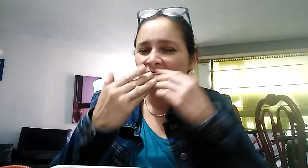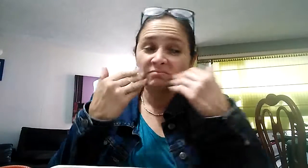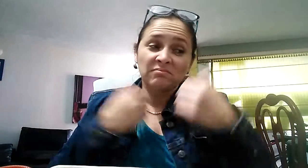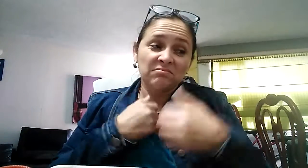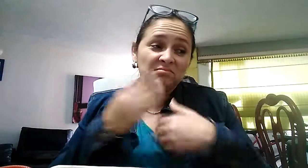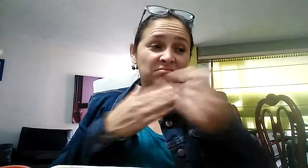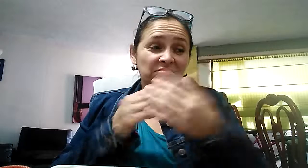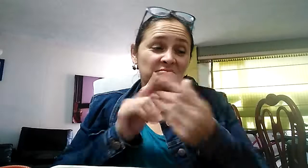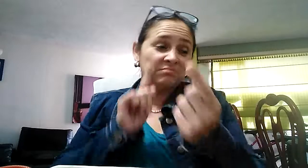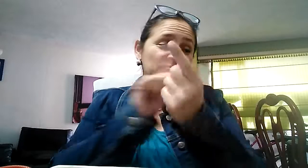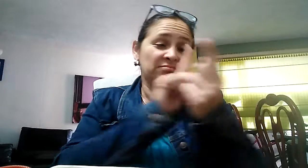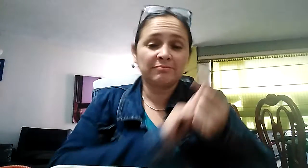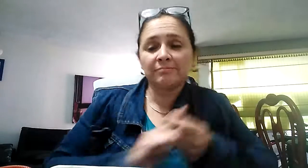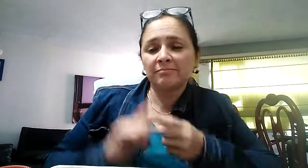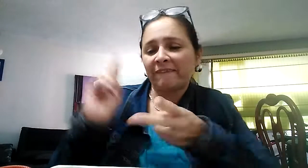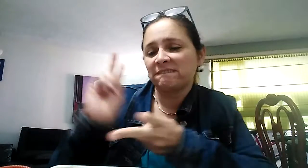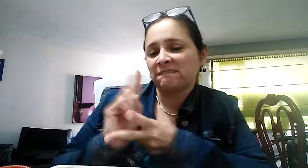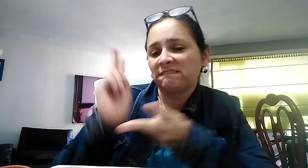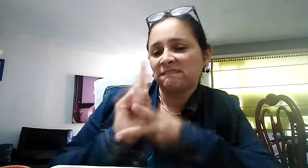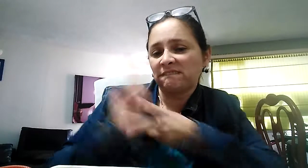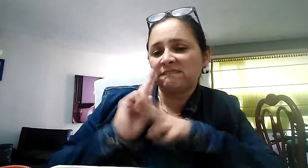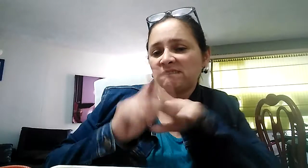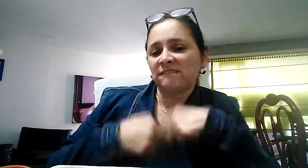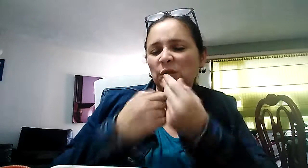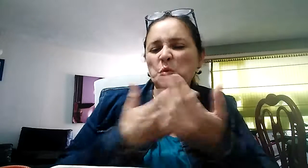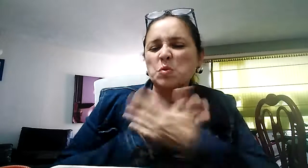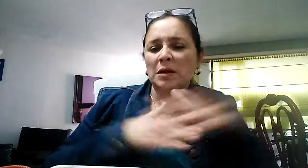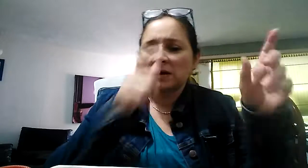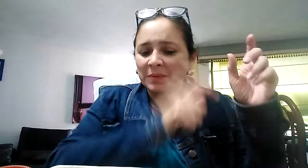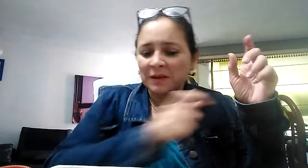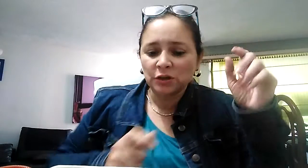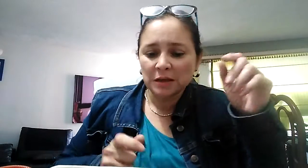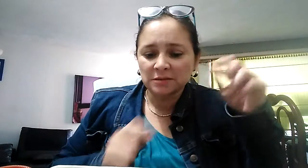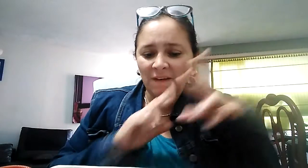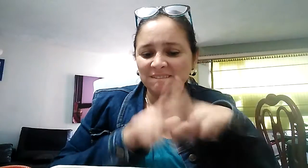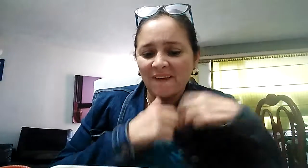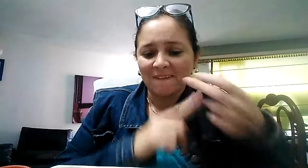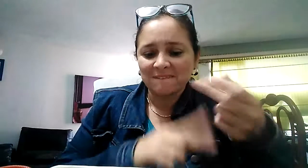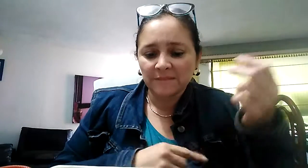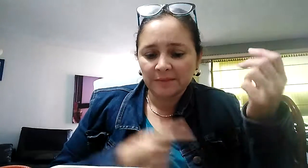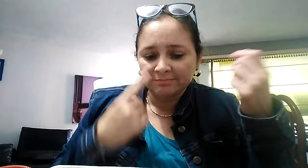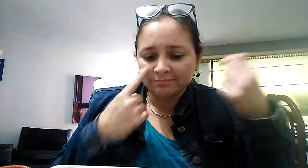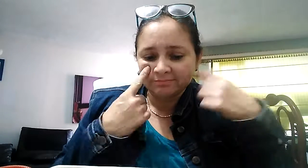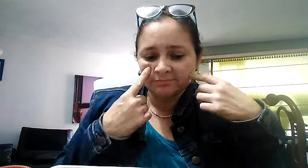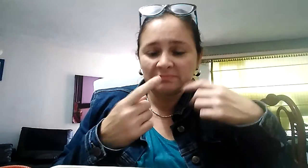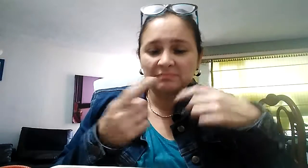¡Oh, hasta mi suspiro suena extraño! No pude evitar oír lo que decías. ¡Soy el viejo